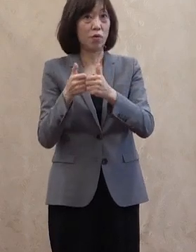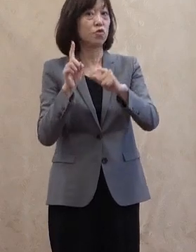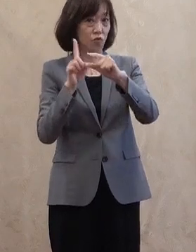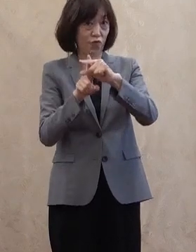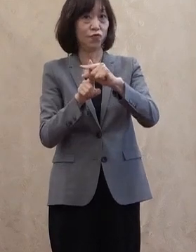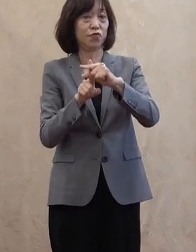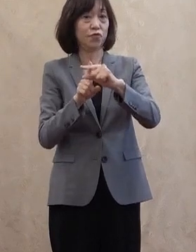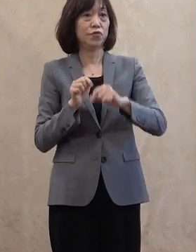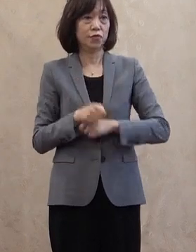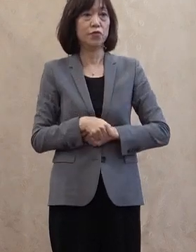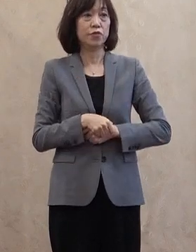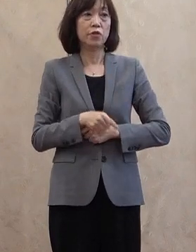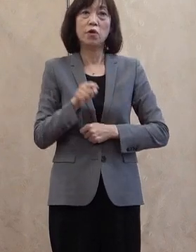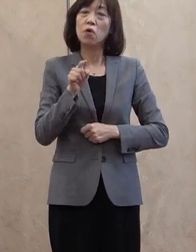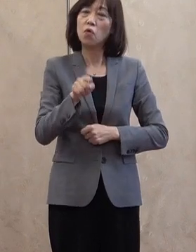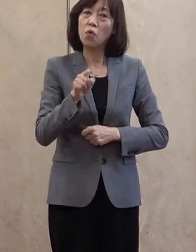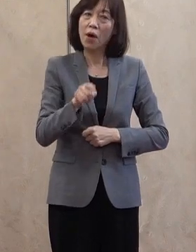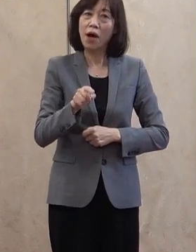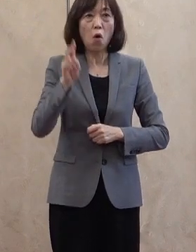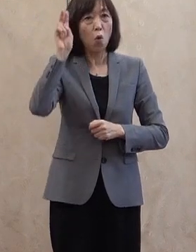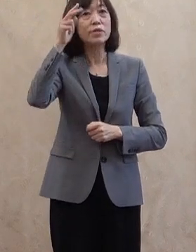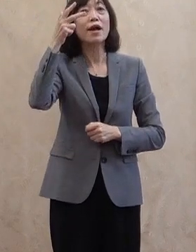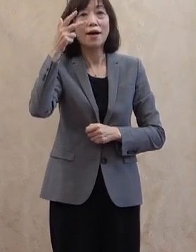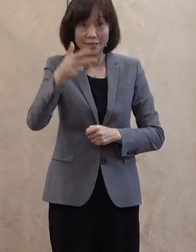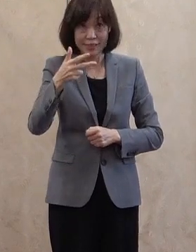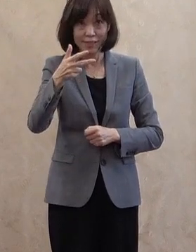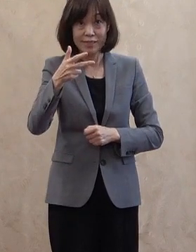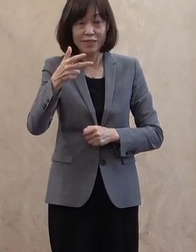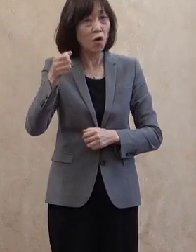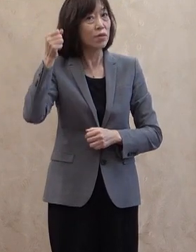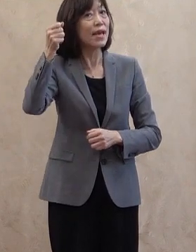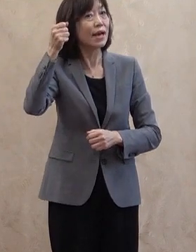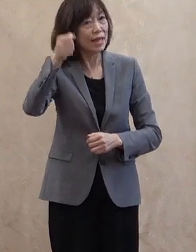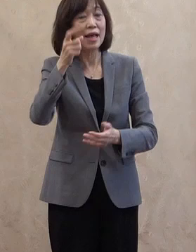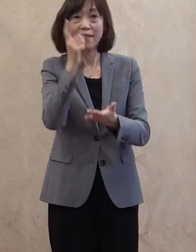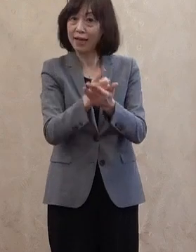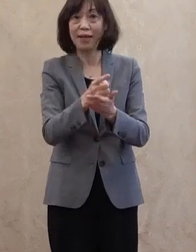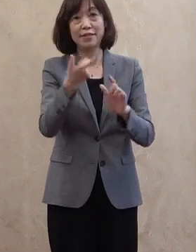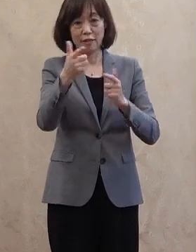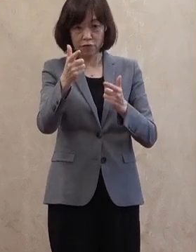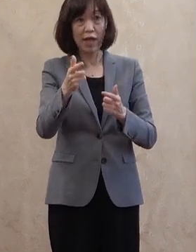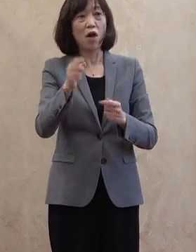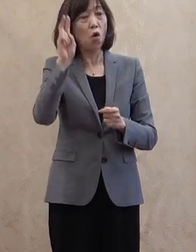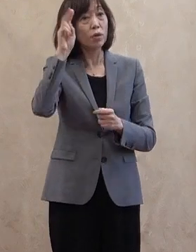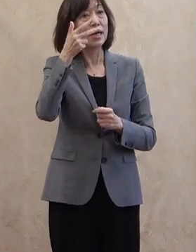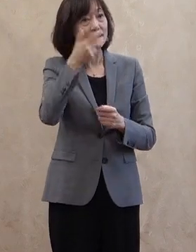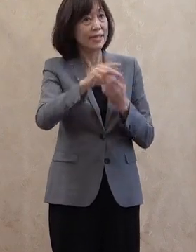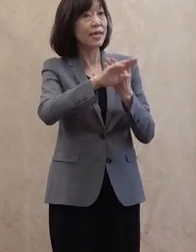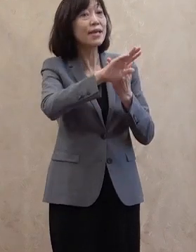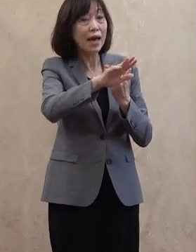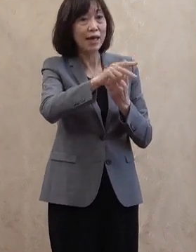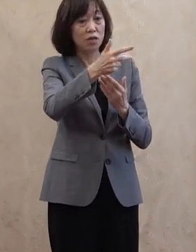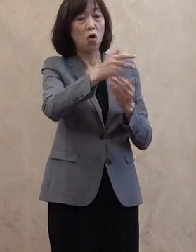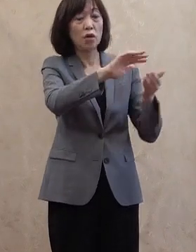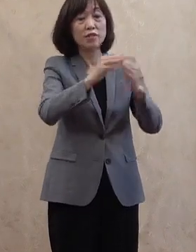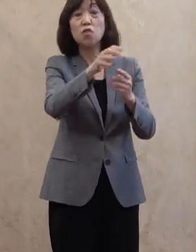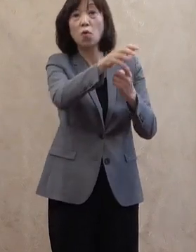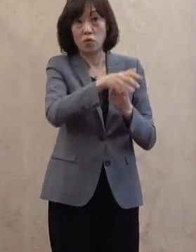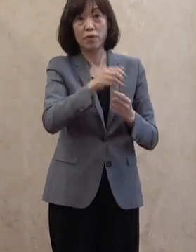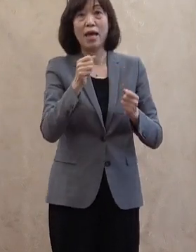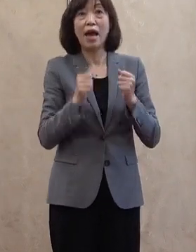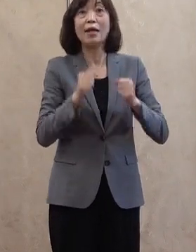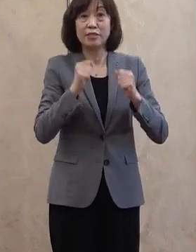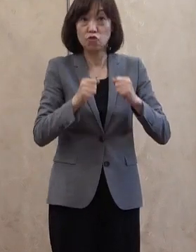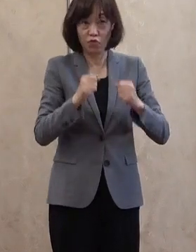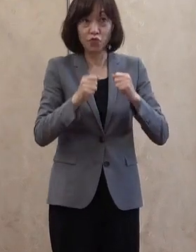状況です。ここについては大阪市の聖火リレーだけではなくて、いわゆる大阪市以外の市町村ので走る予定だ